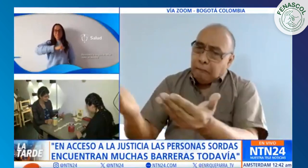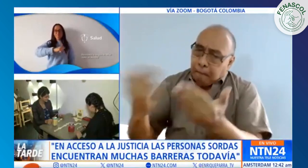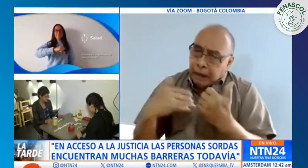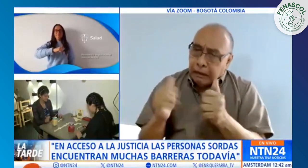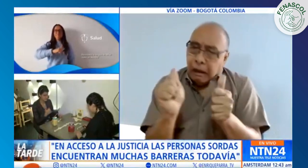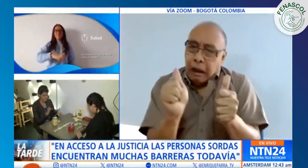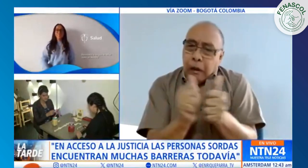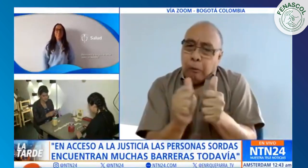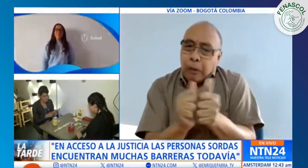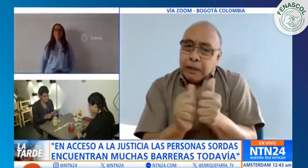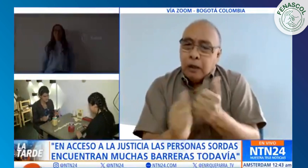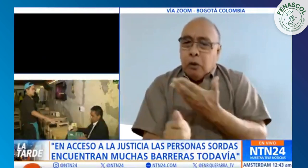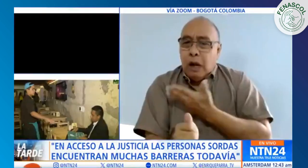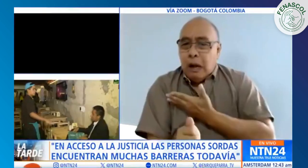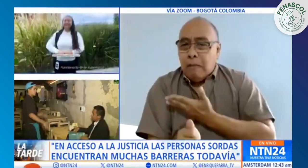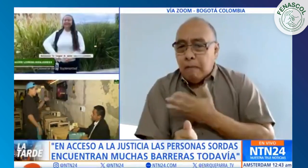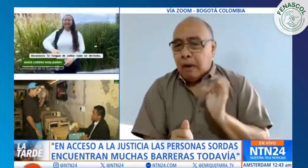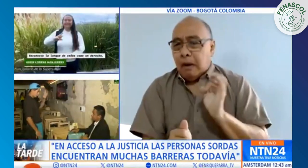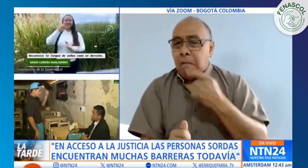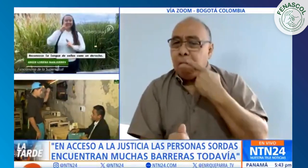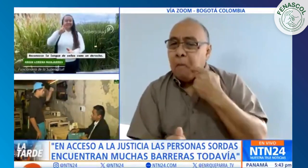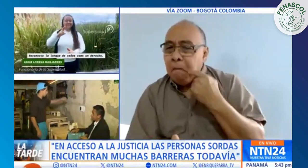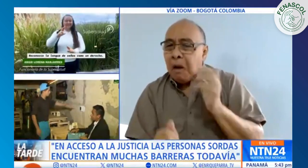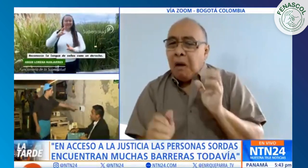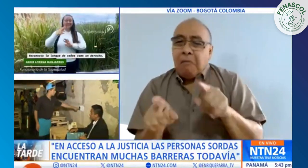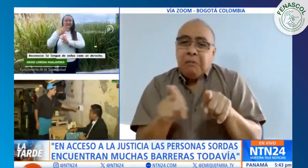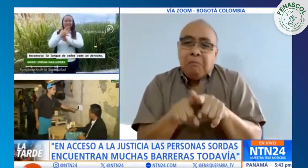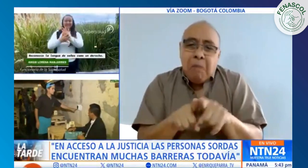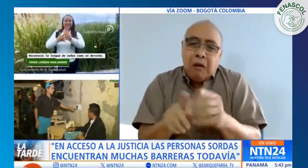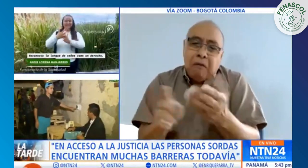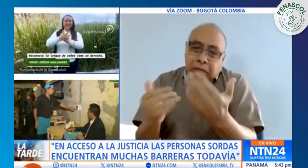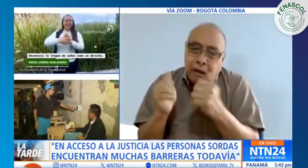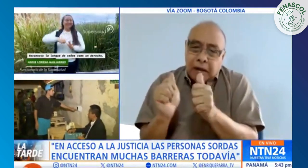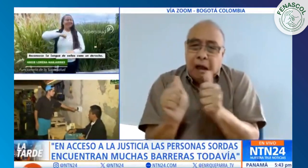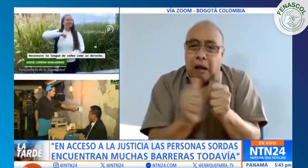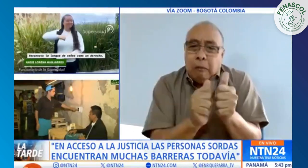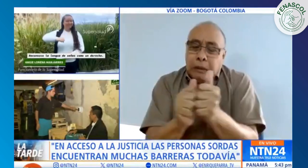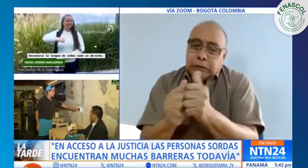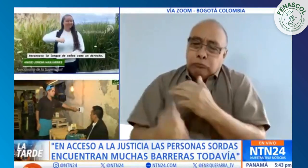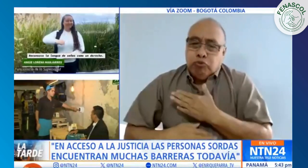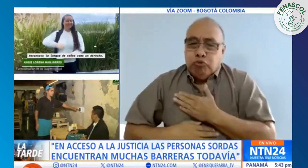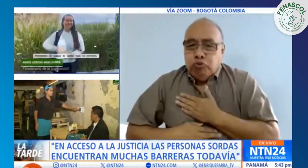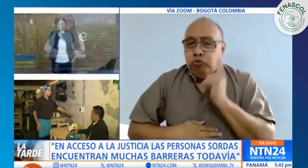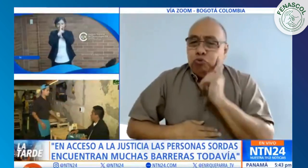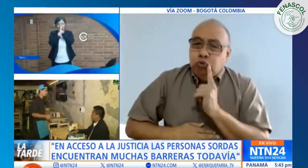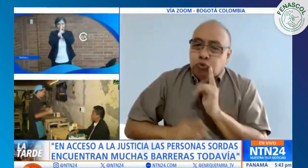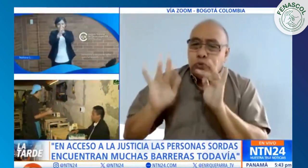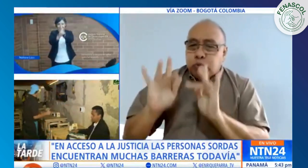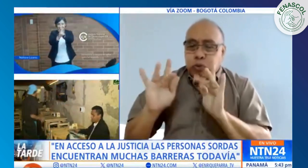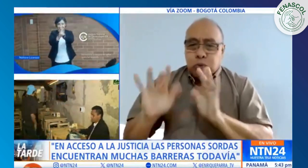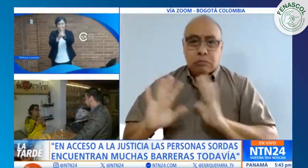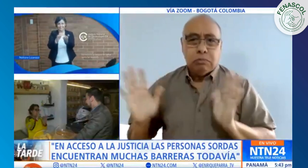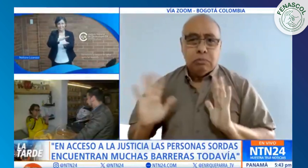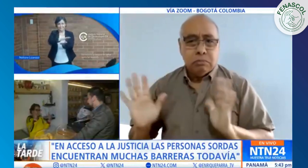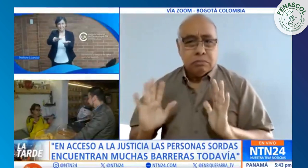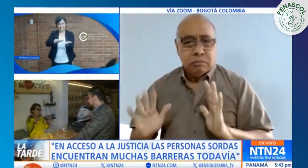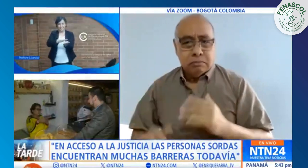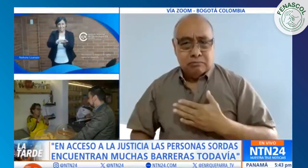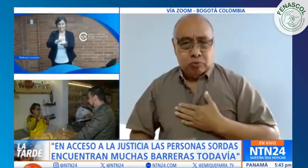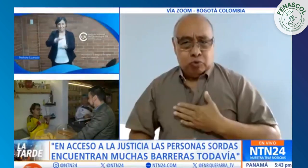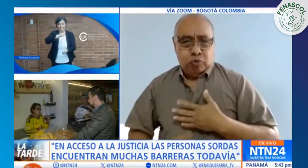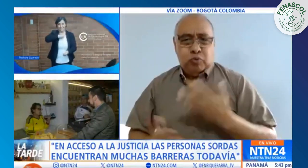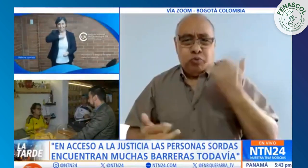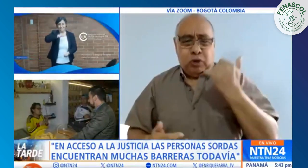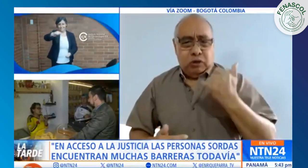enfermedad, nos siguen viendo, venga, persona sorda, usted debe estar acompañado de su familiar, de su mamá, de su papá, qué pesar